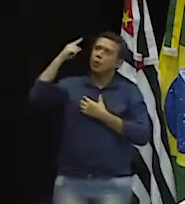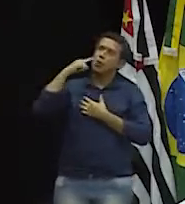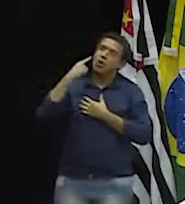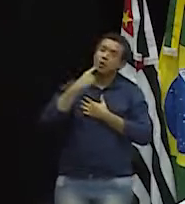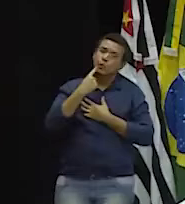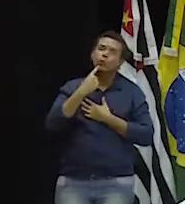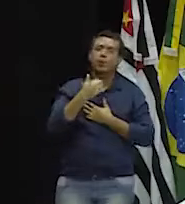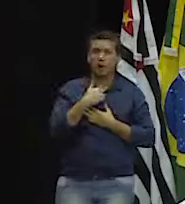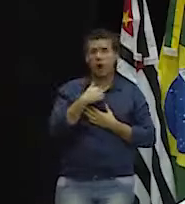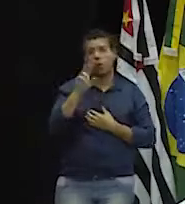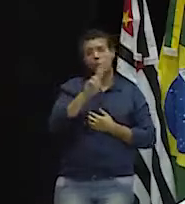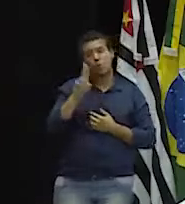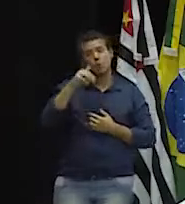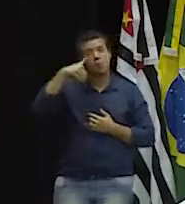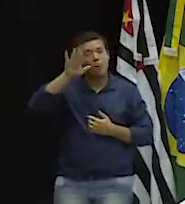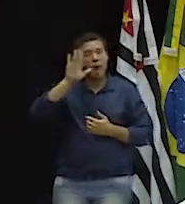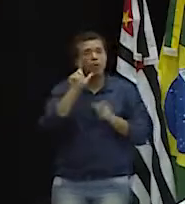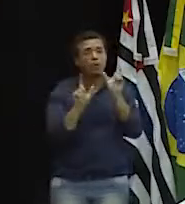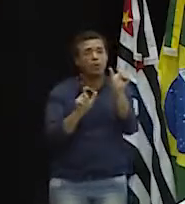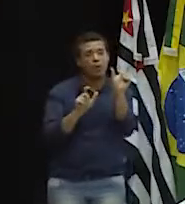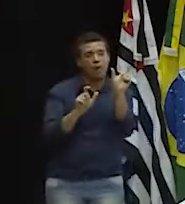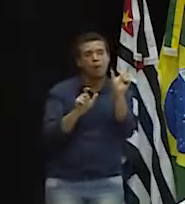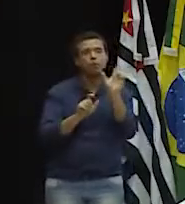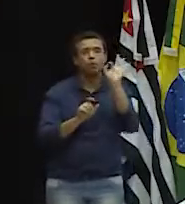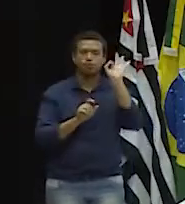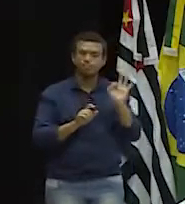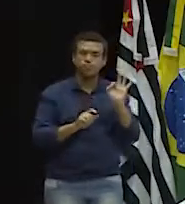minha experiência cultural